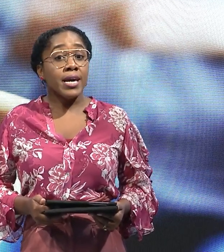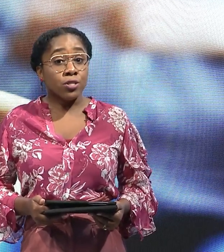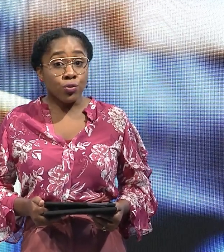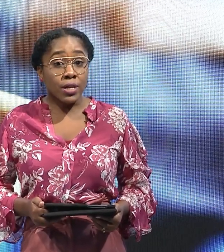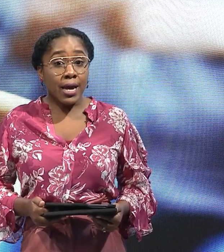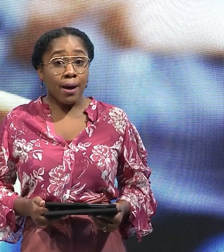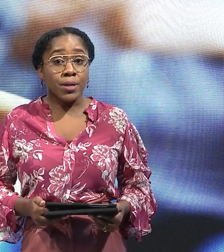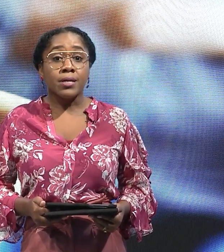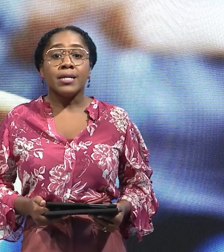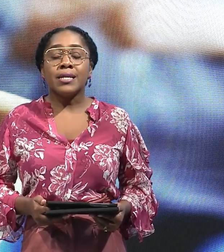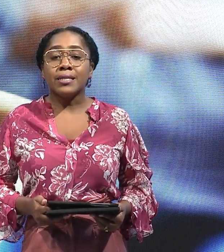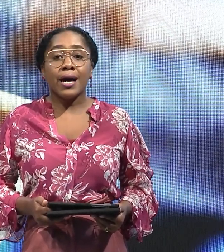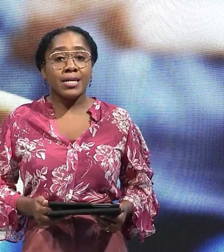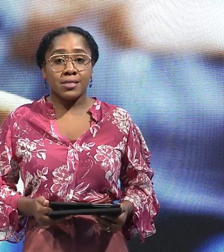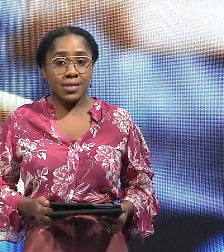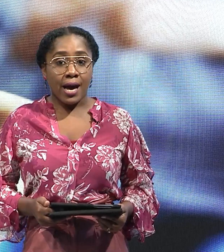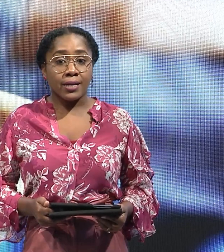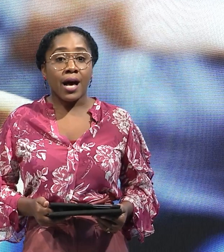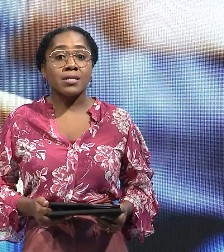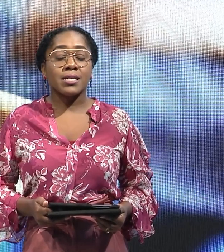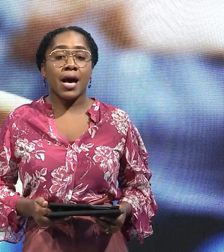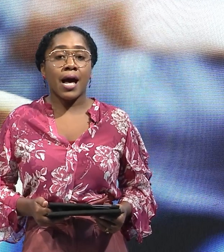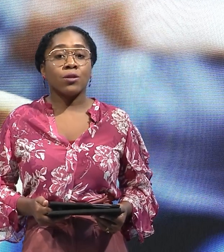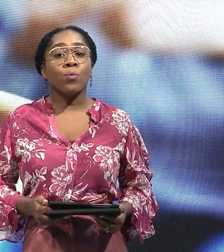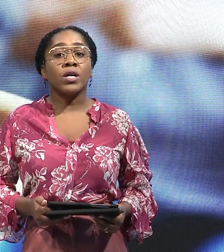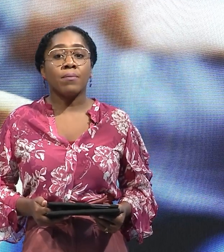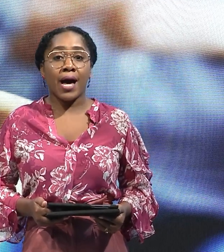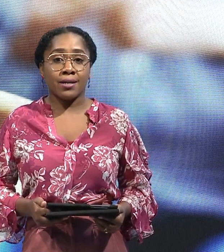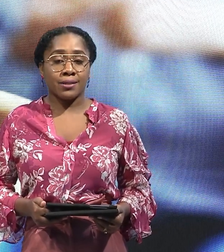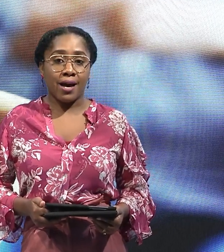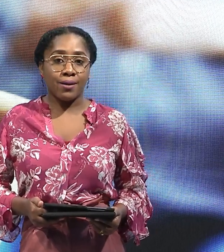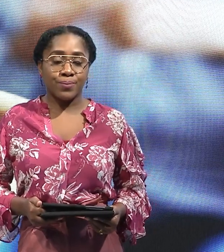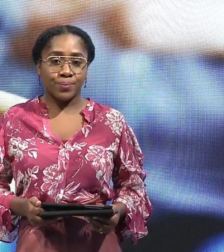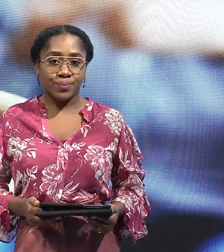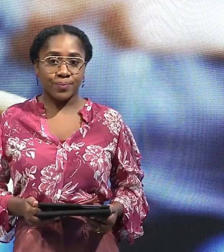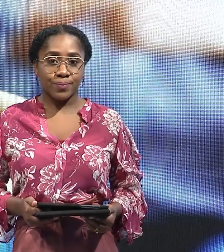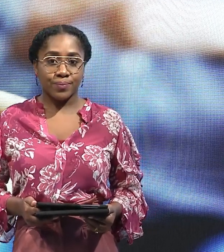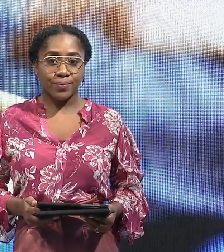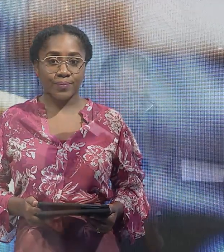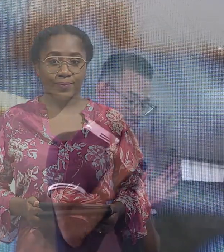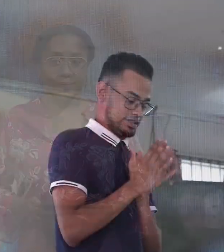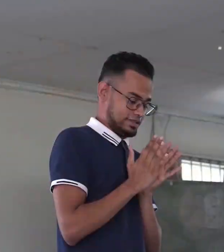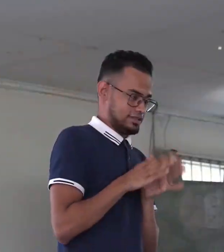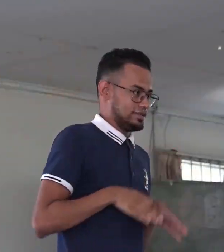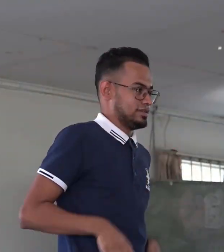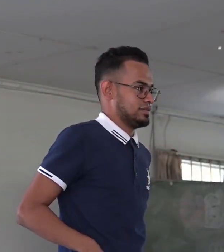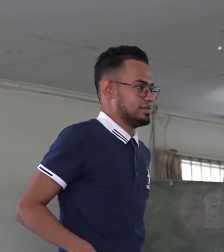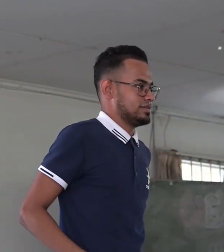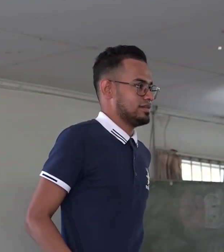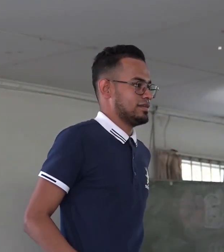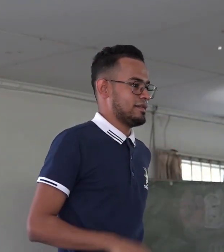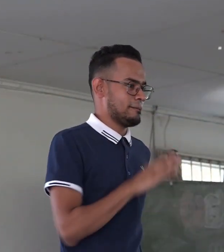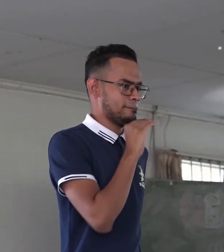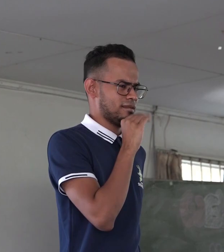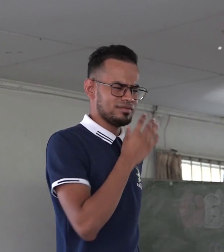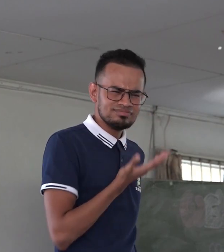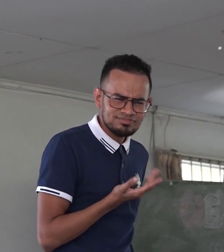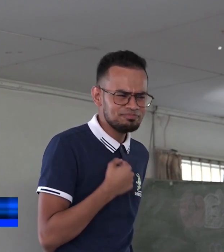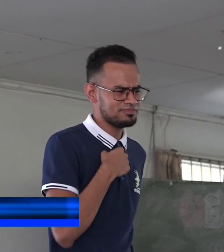in Suriname niet alleen staan als het gaat om de gebarentaal. Bijvoorbeeld, soms schaamt men zich ervoor en dan houdt